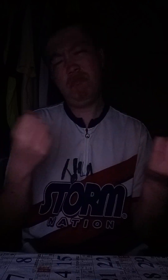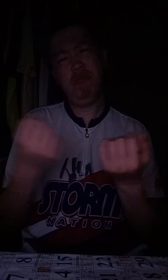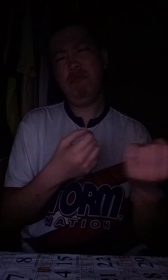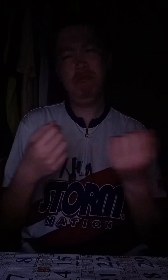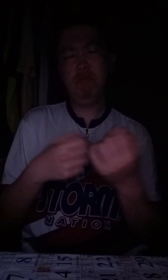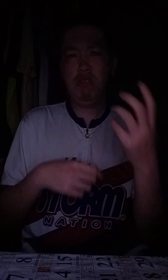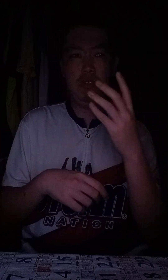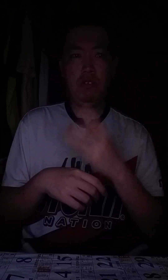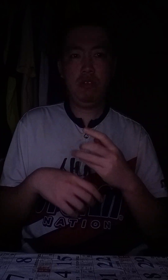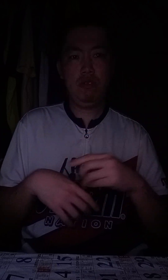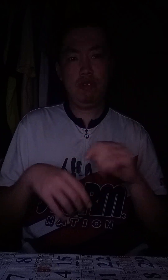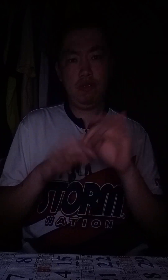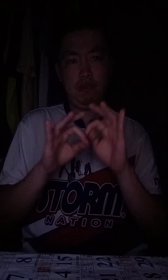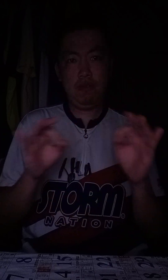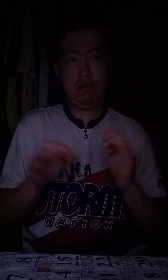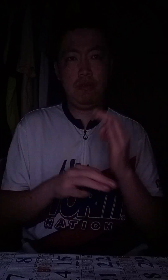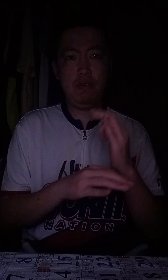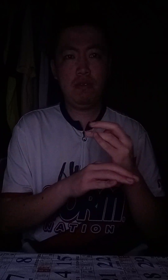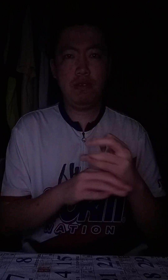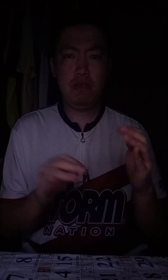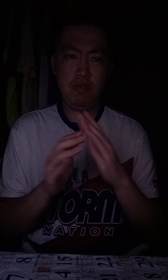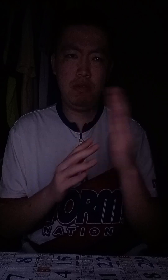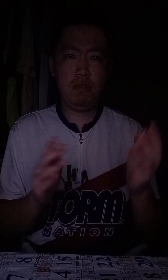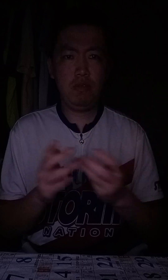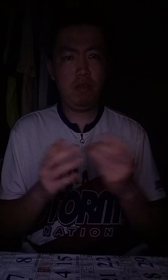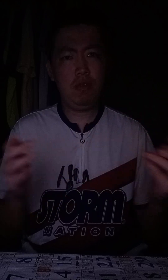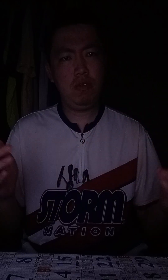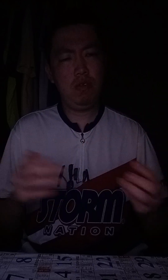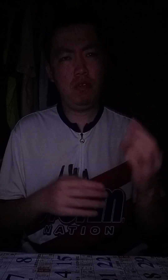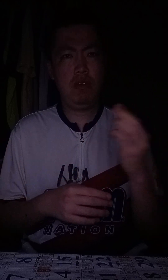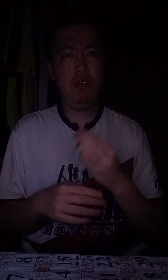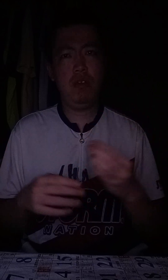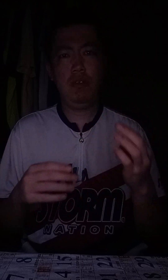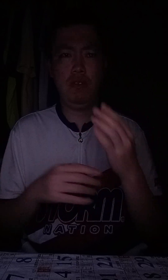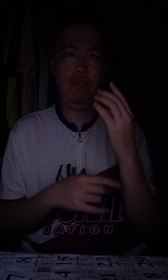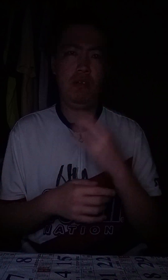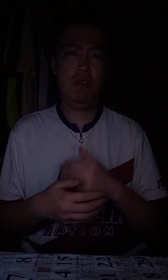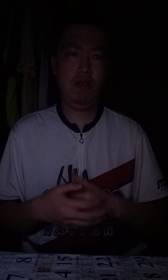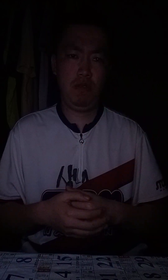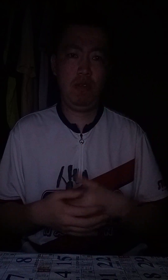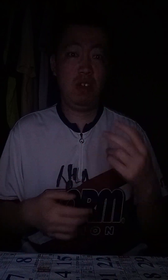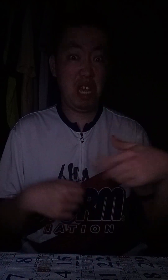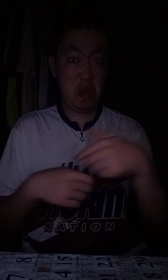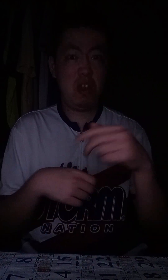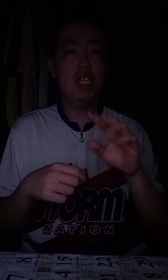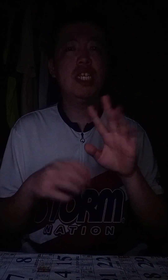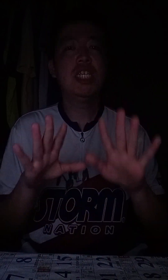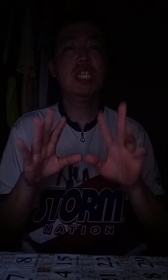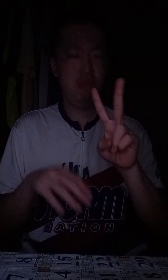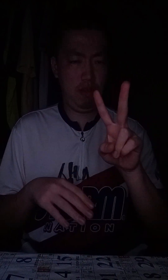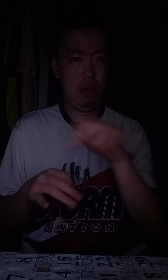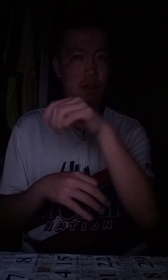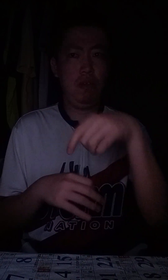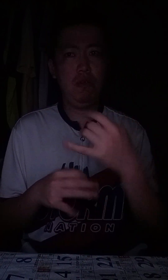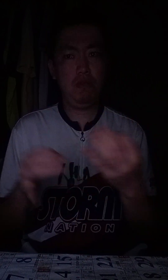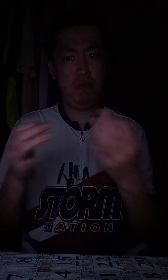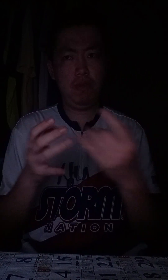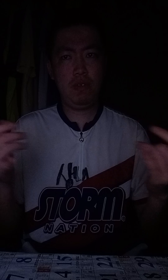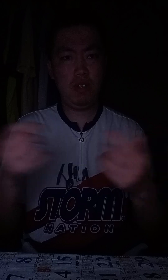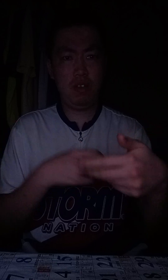좀 힘들고 그래가지고 답답했었어요. 그림을 좀 많이 타 있었어요. 사고버스는 12인승이지만 이러한 시내버스의